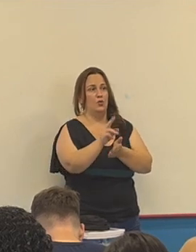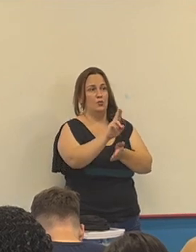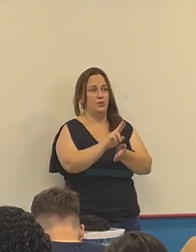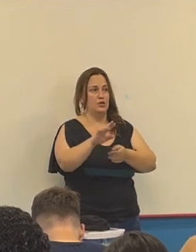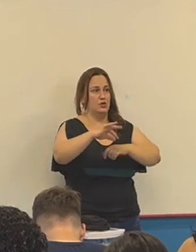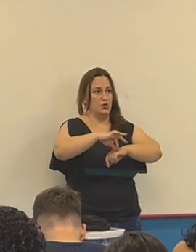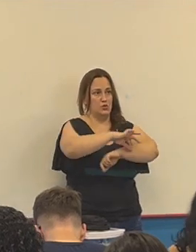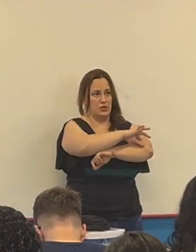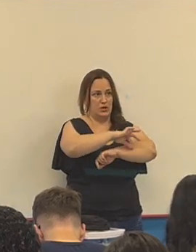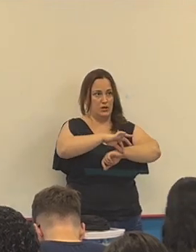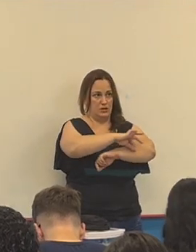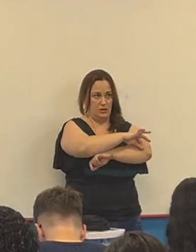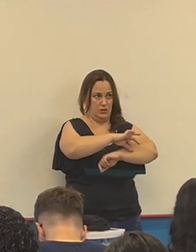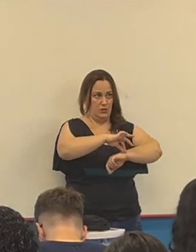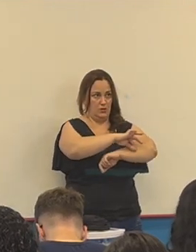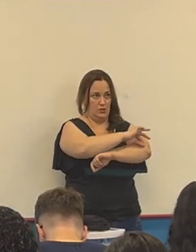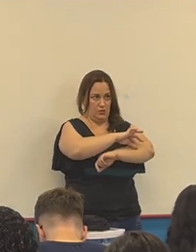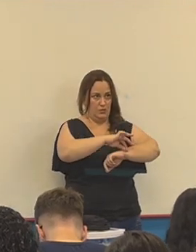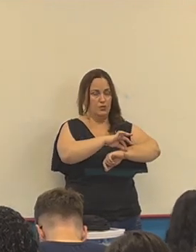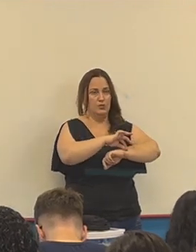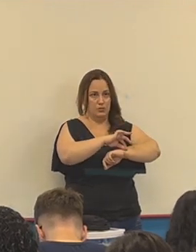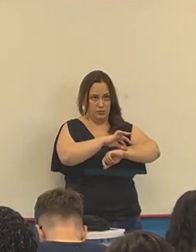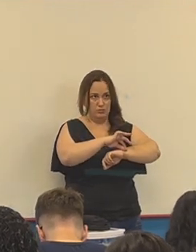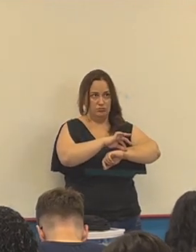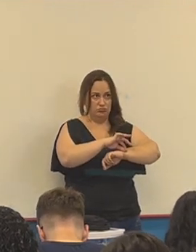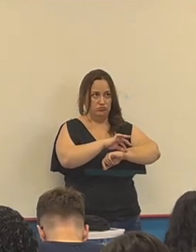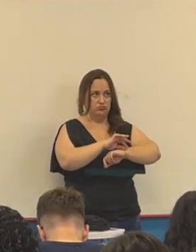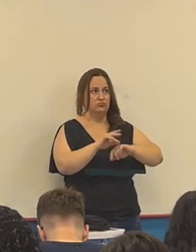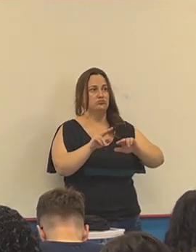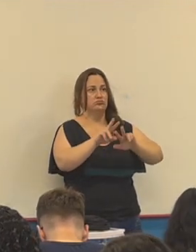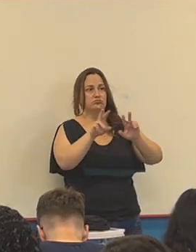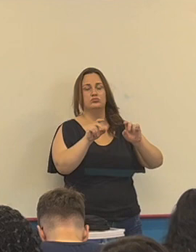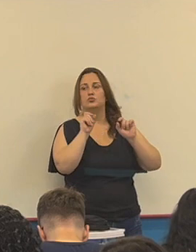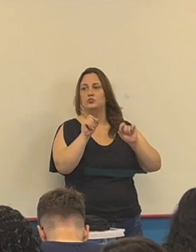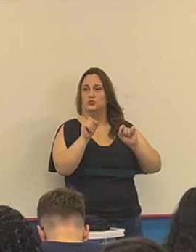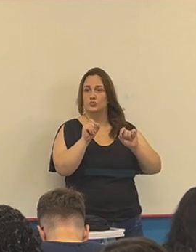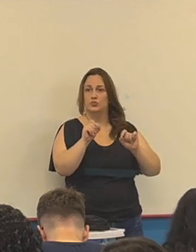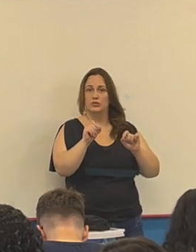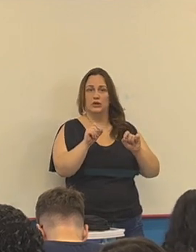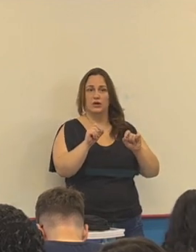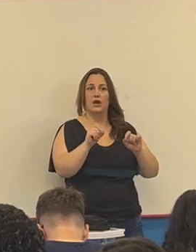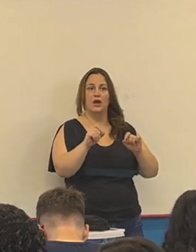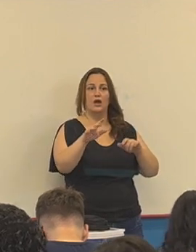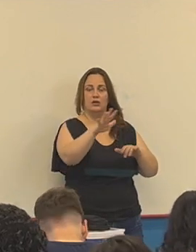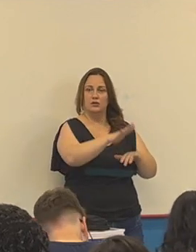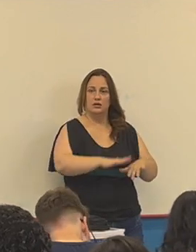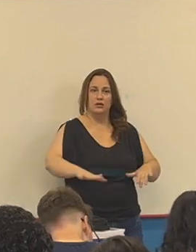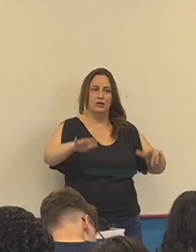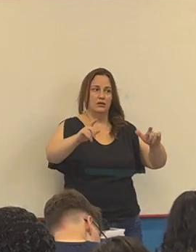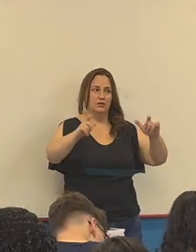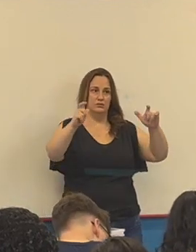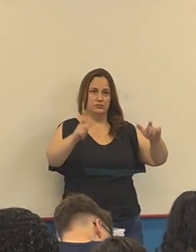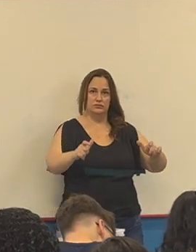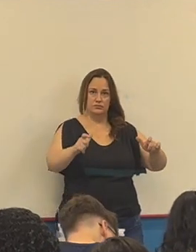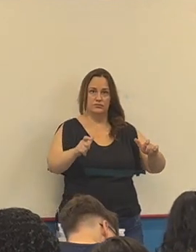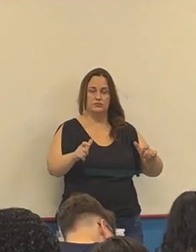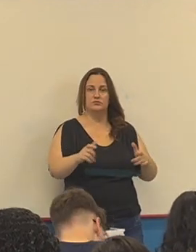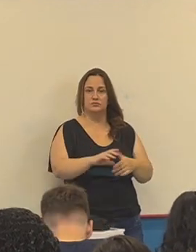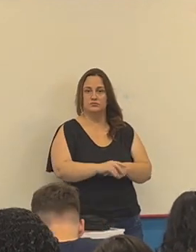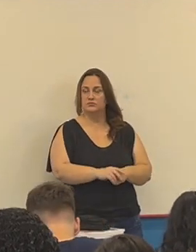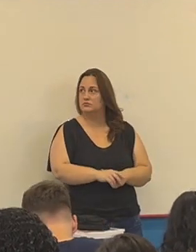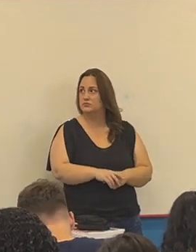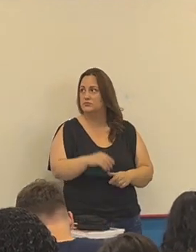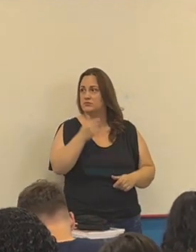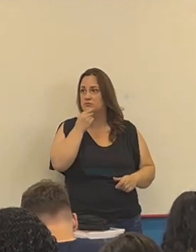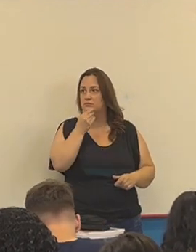de arquitetura para colocar num espaço, né, que o